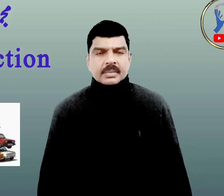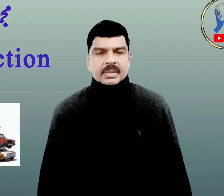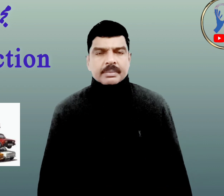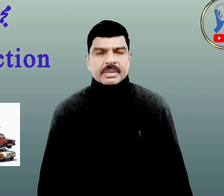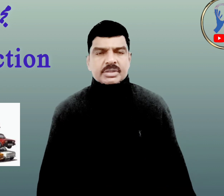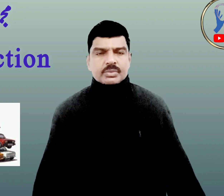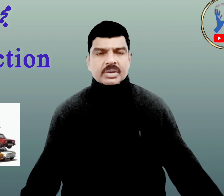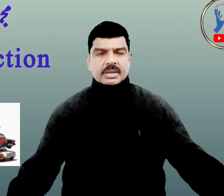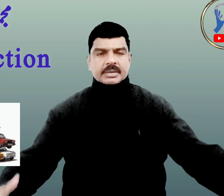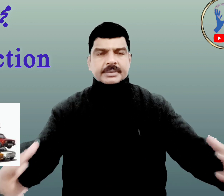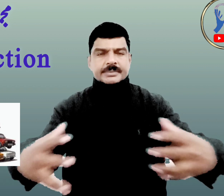मजमुआ